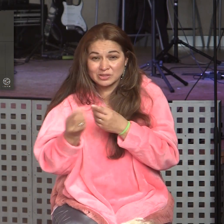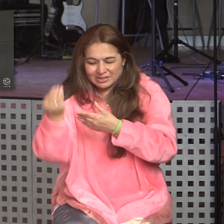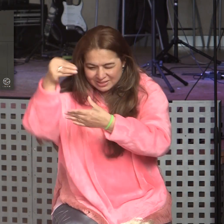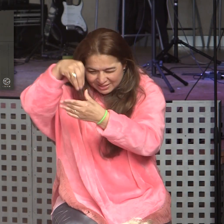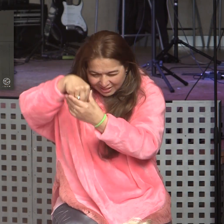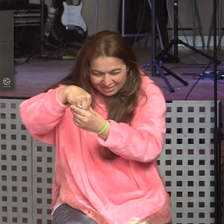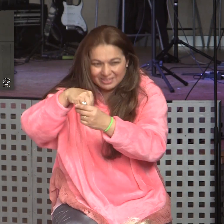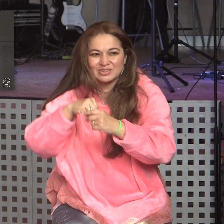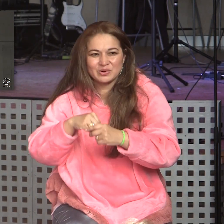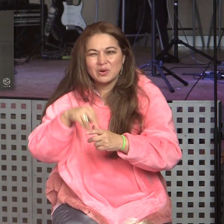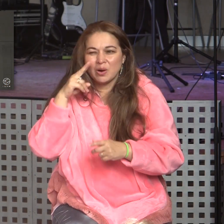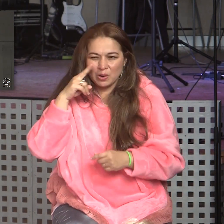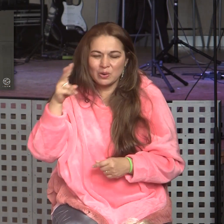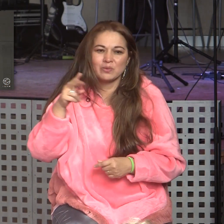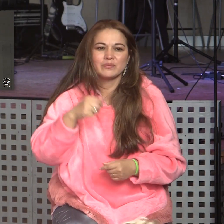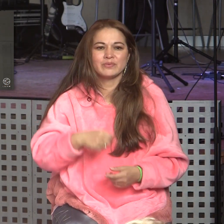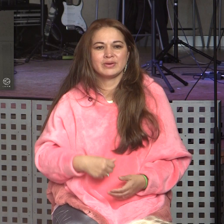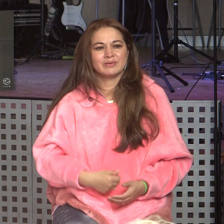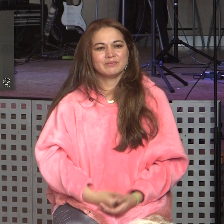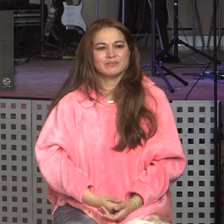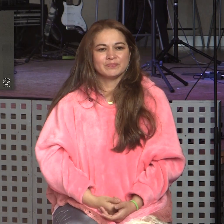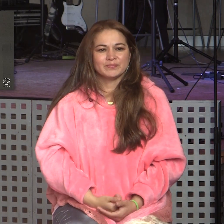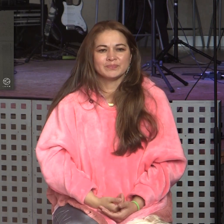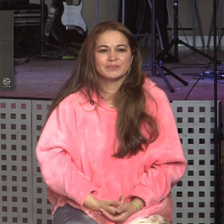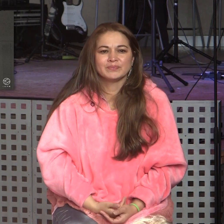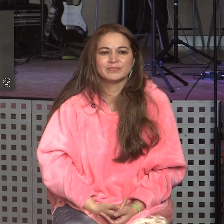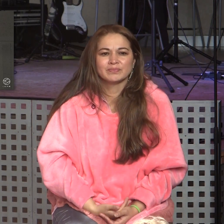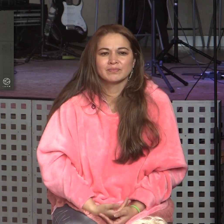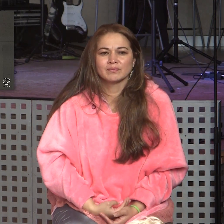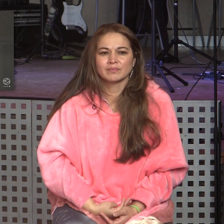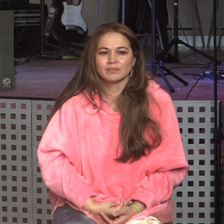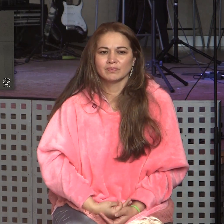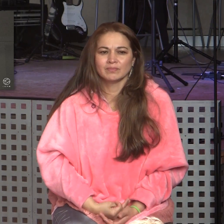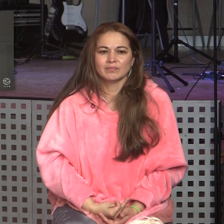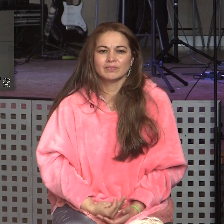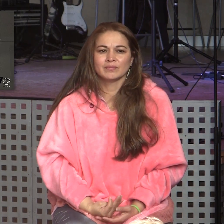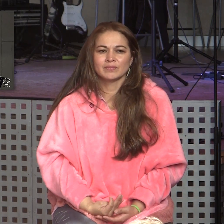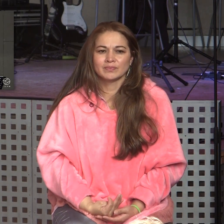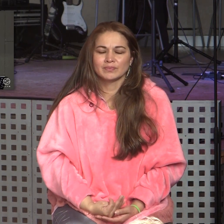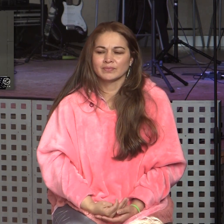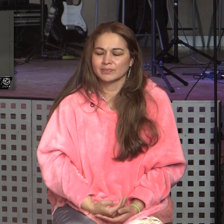sosteniendo como viendo al invisible que es el Señor.